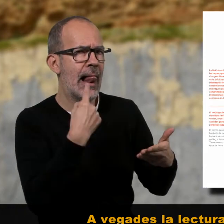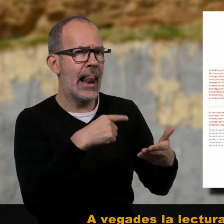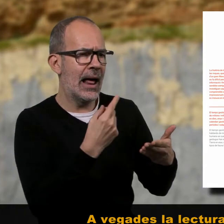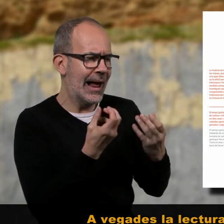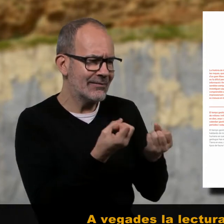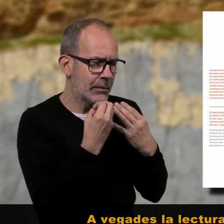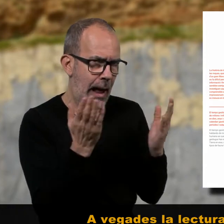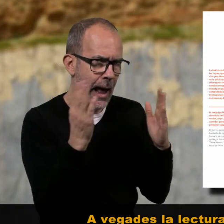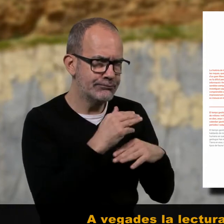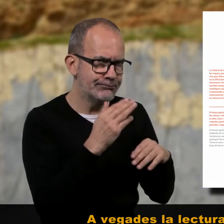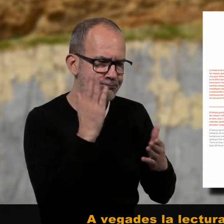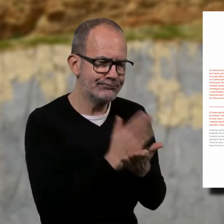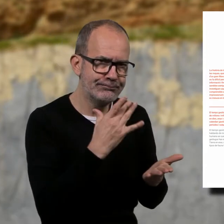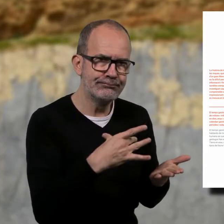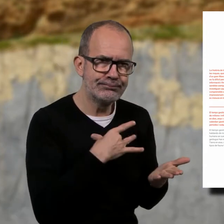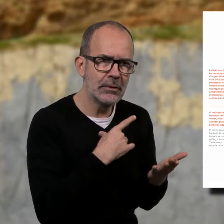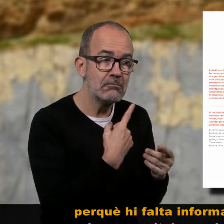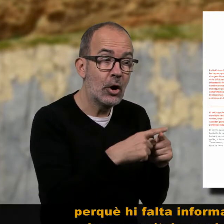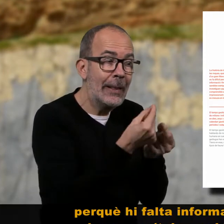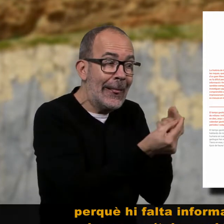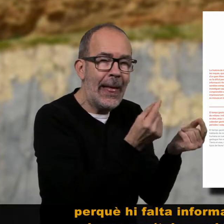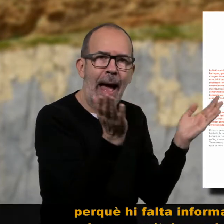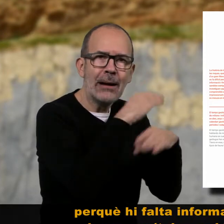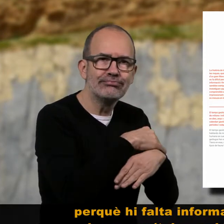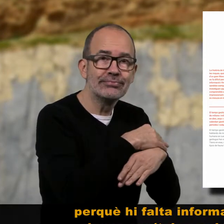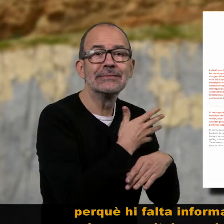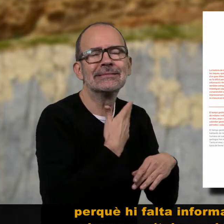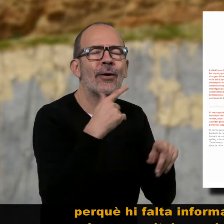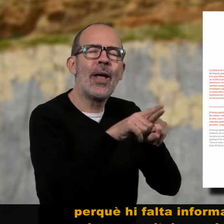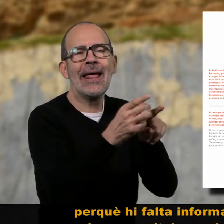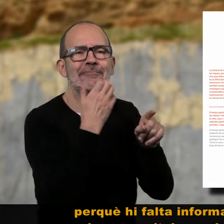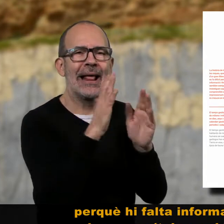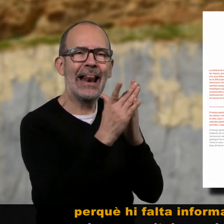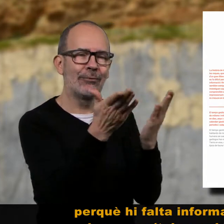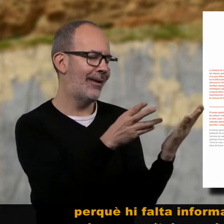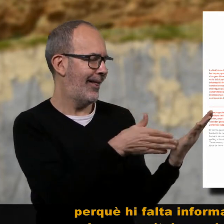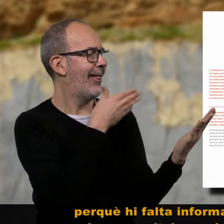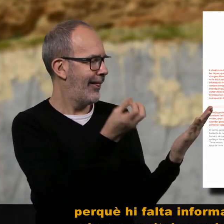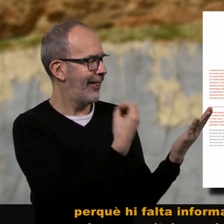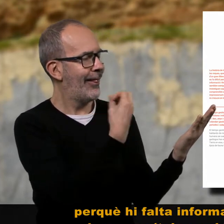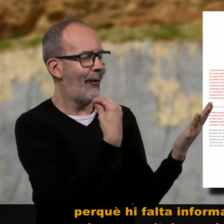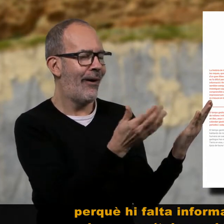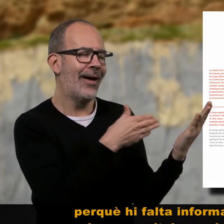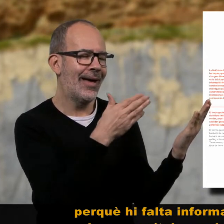A vegades la lectura es fa difícil perquè hi falta informació i fins i tot alguns capítols semblen